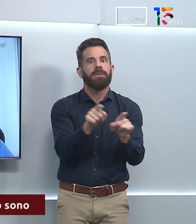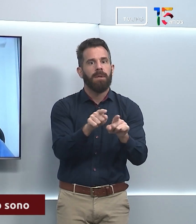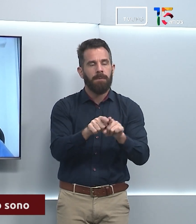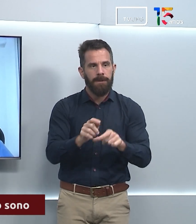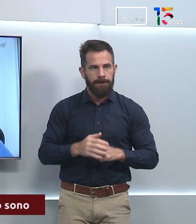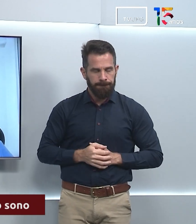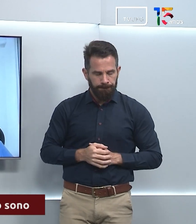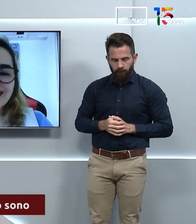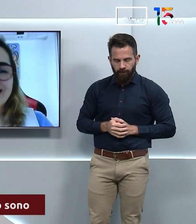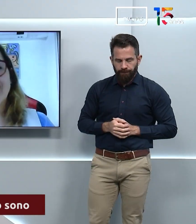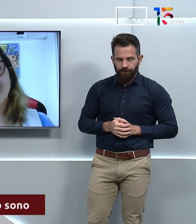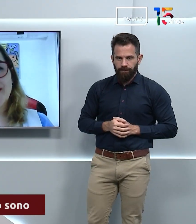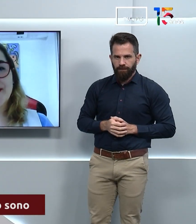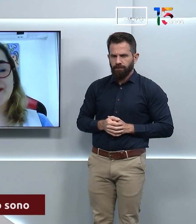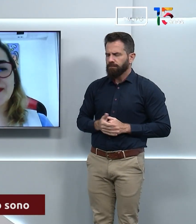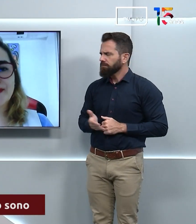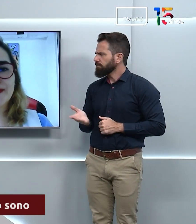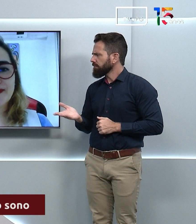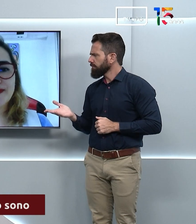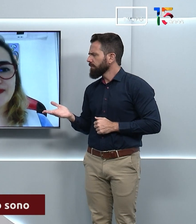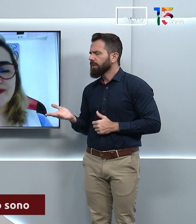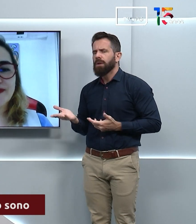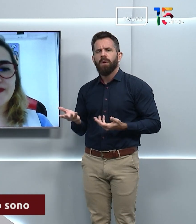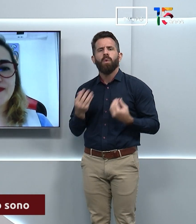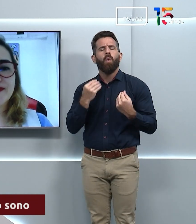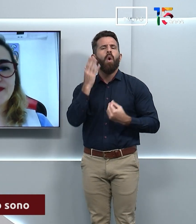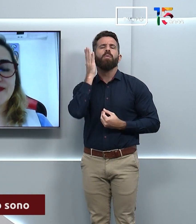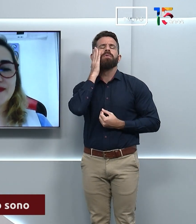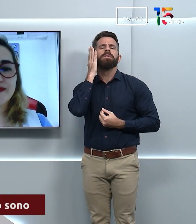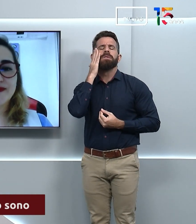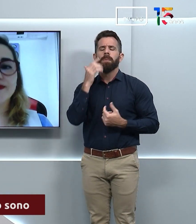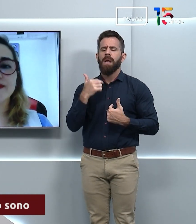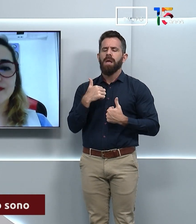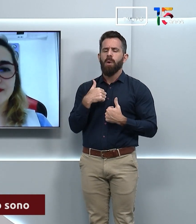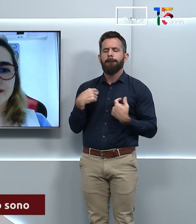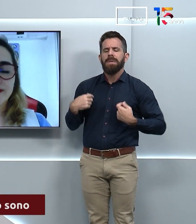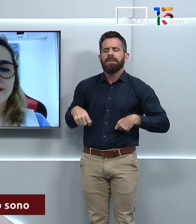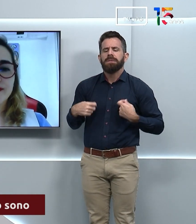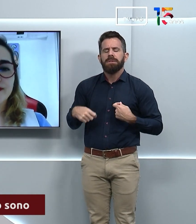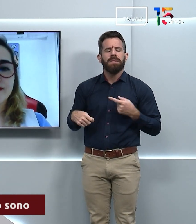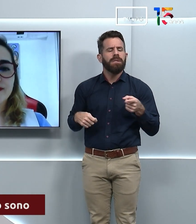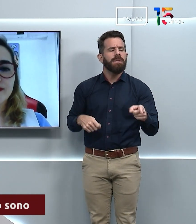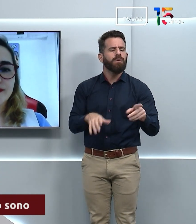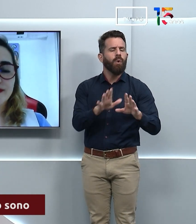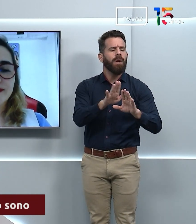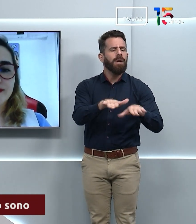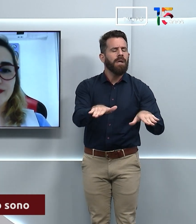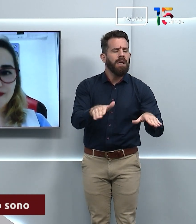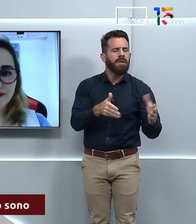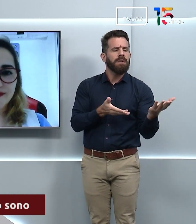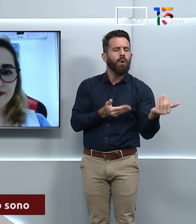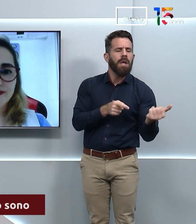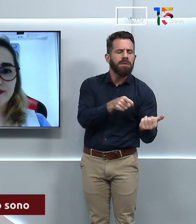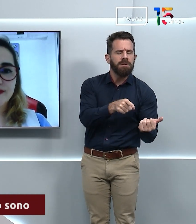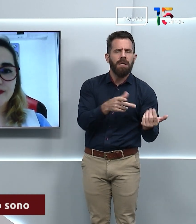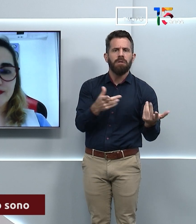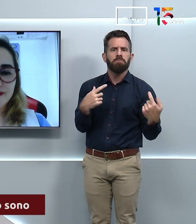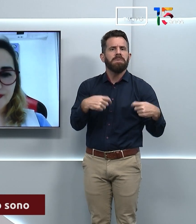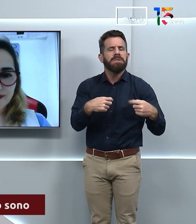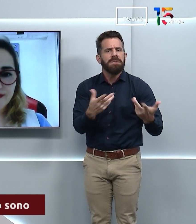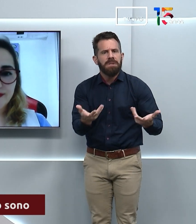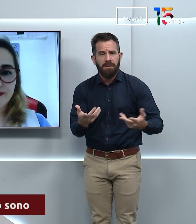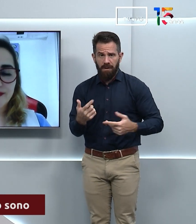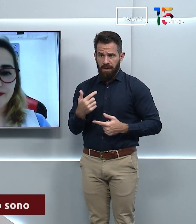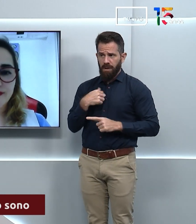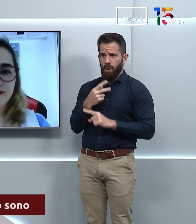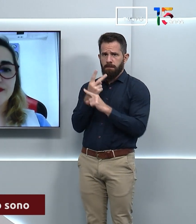quando saber se eu preciso ou não, se uma criança, um adolescente precisa ou não, é necessário procurar um endocrinologista,